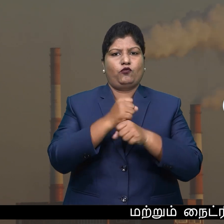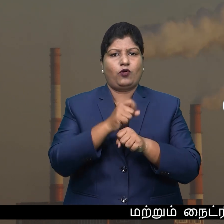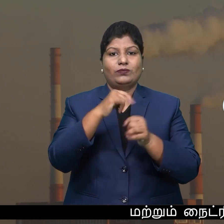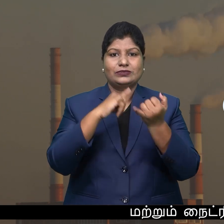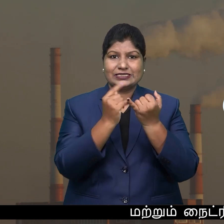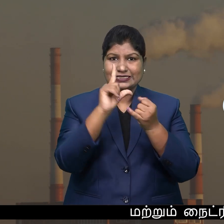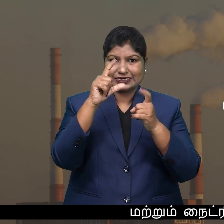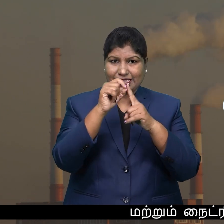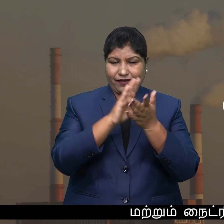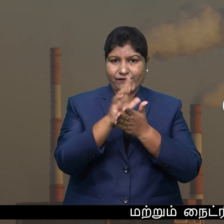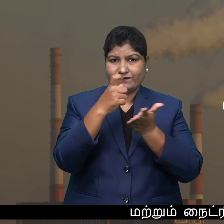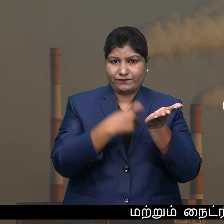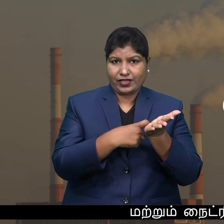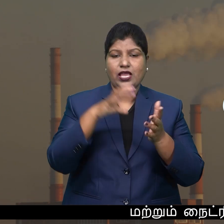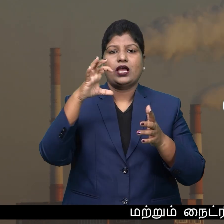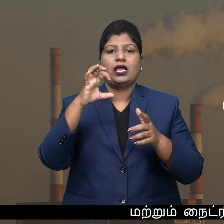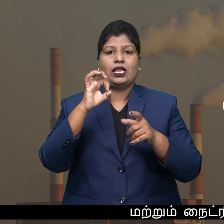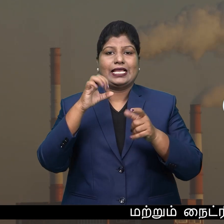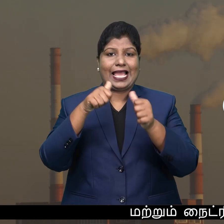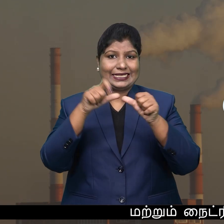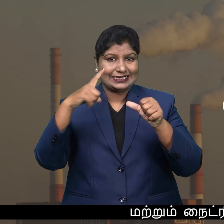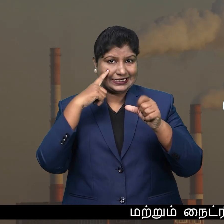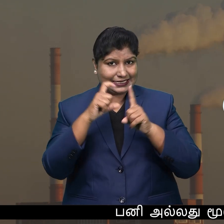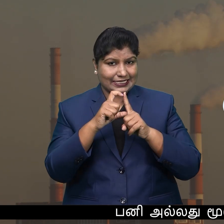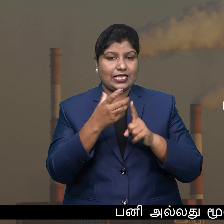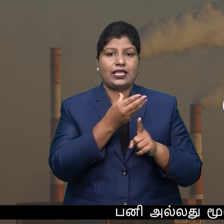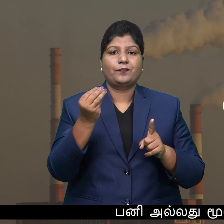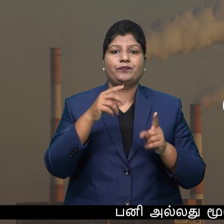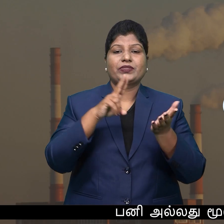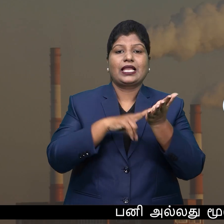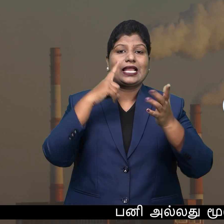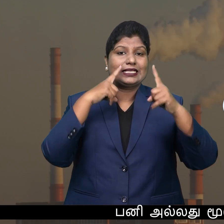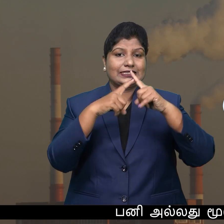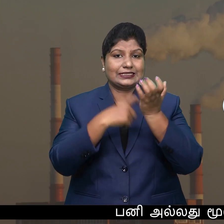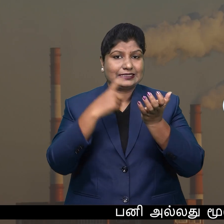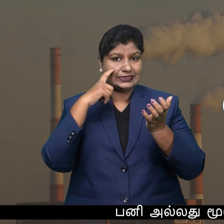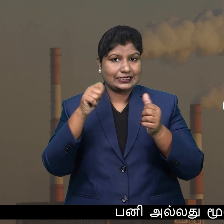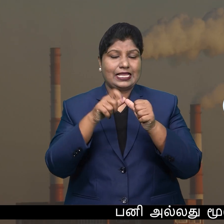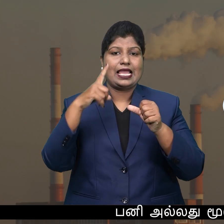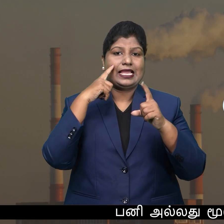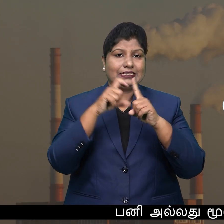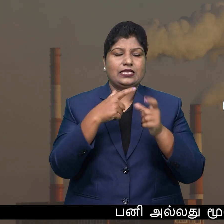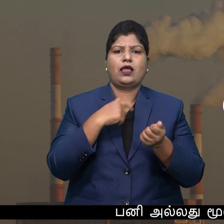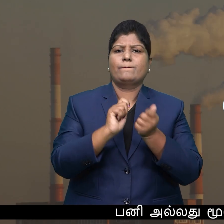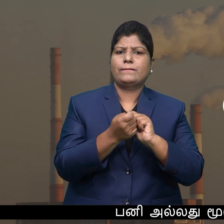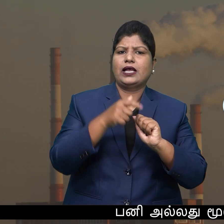மற்றும் நைட்ரிக் அமில மழை பனி அல்லது மூடு பனியாக வீழ்கிறது.